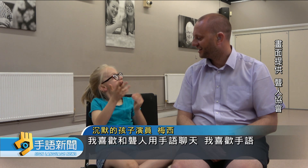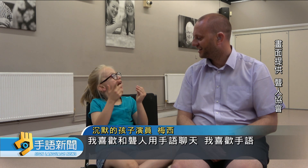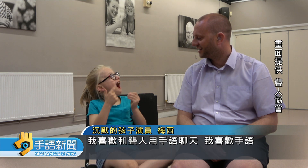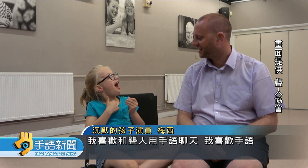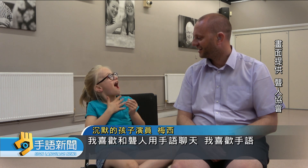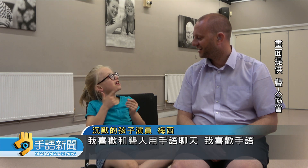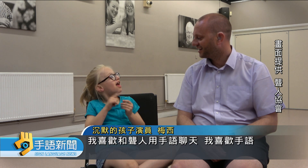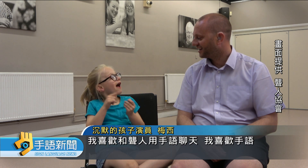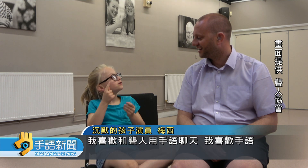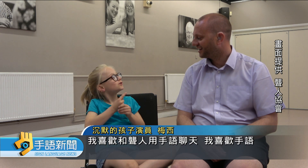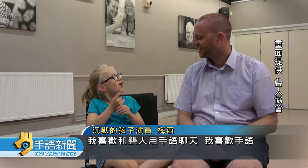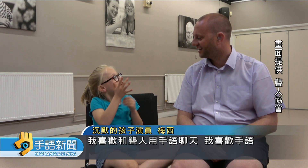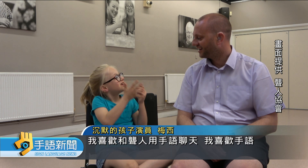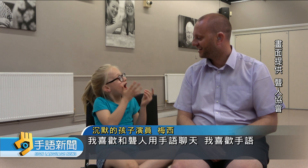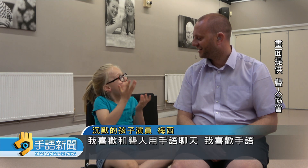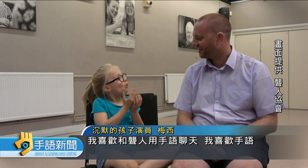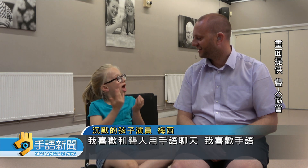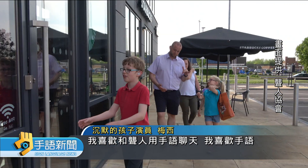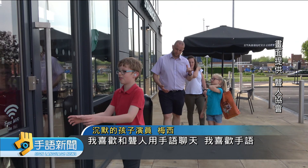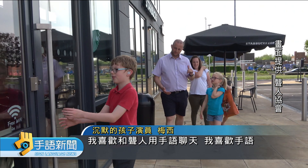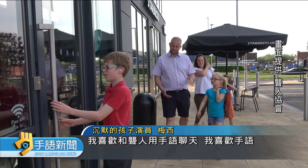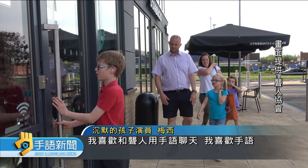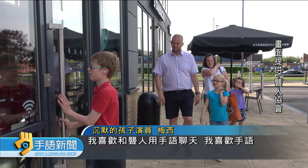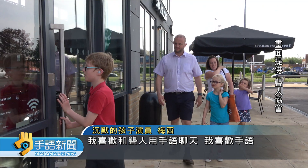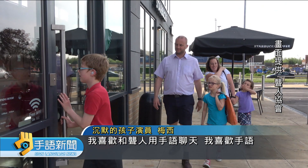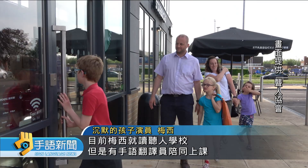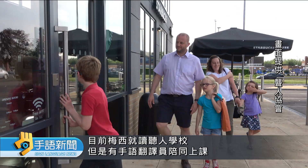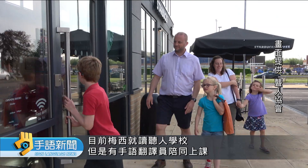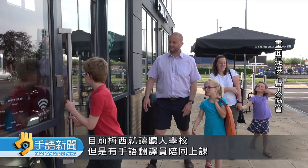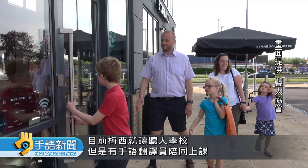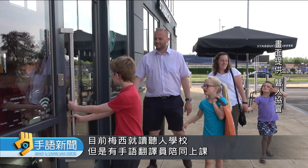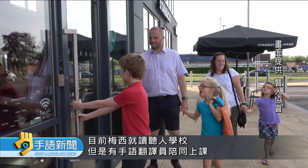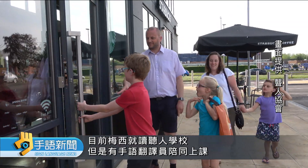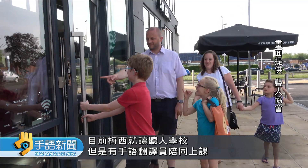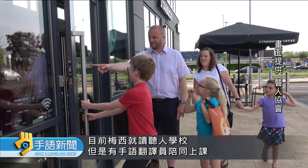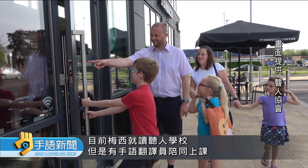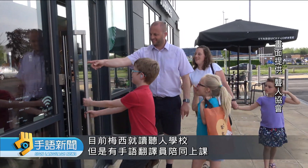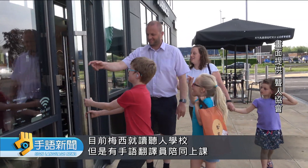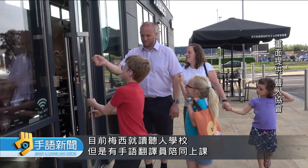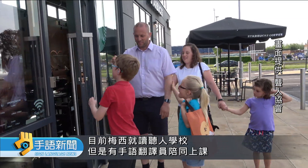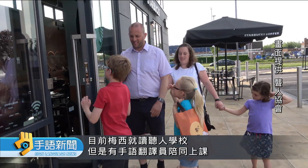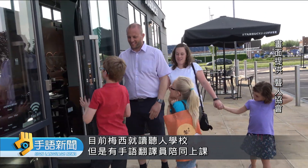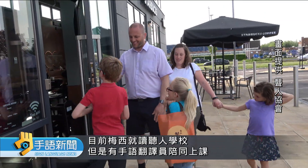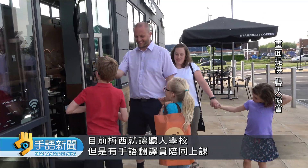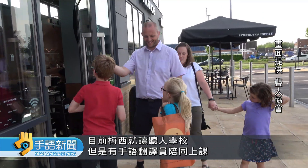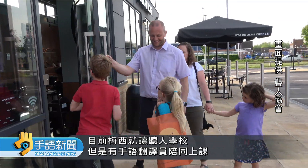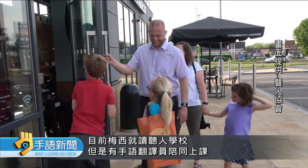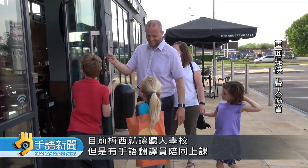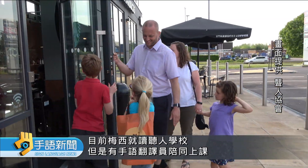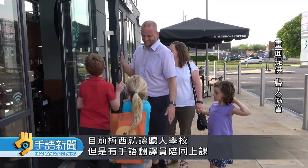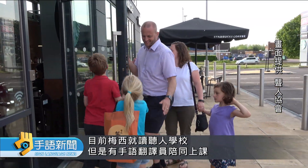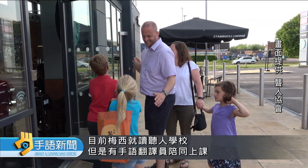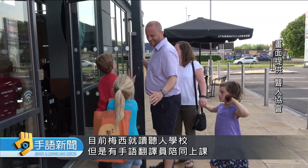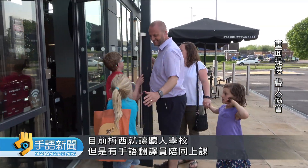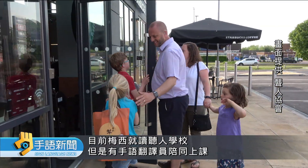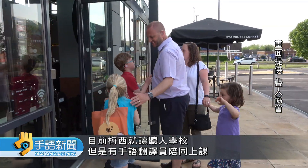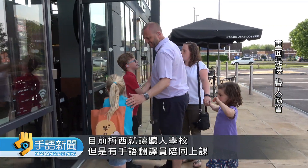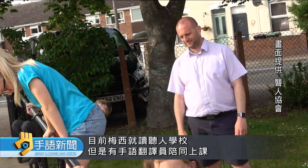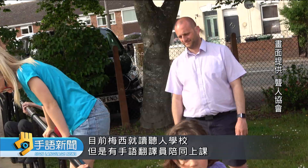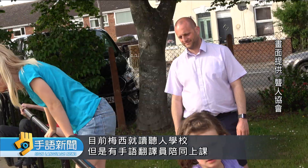聊天，我喜欢手语。 目前梅西就读听人学校，但是有手语翻译员陪同上